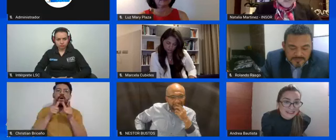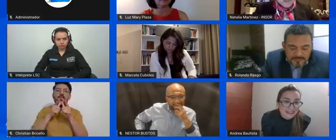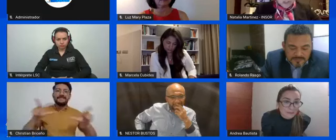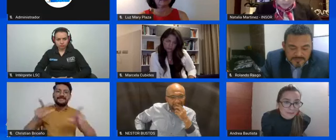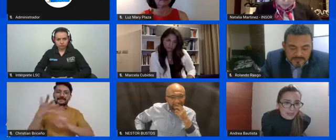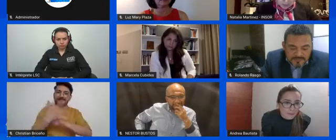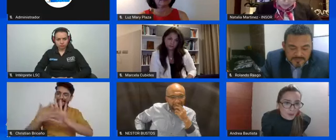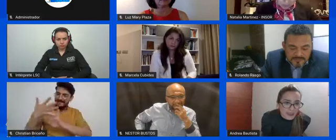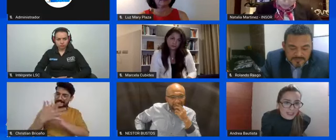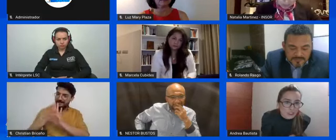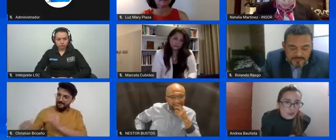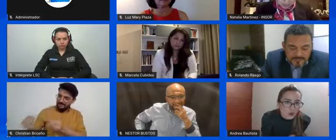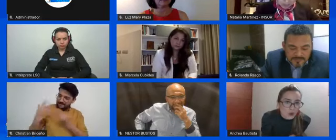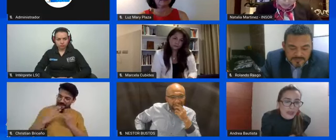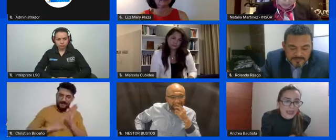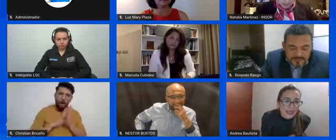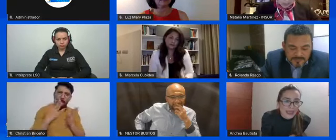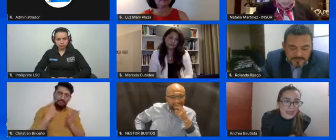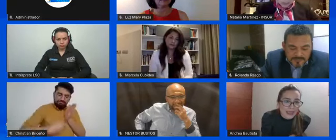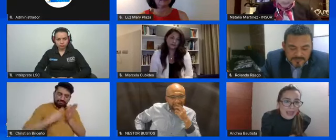manera temprana pueda yo